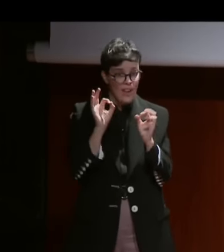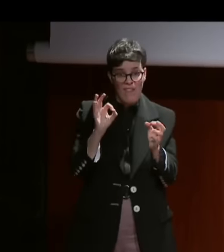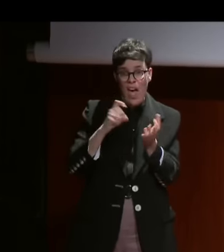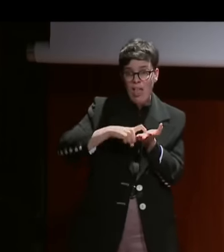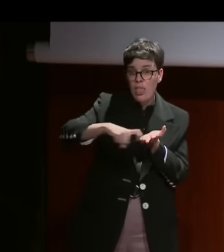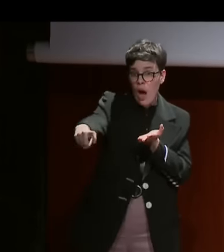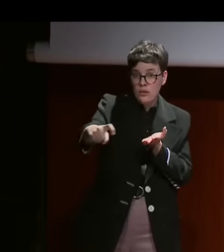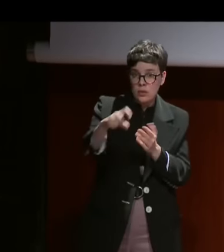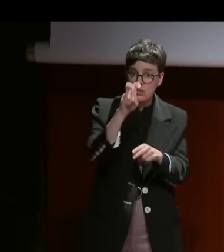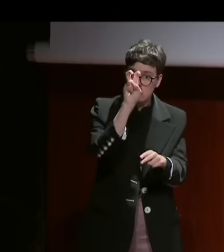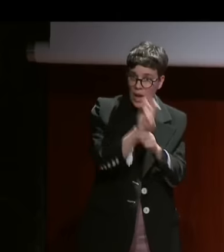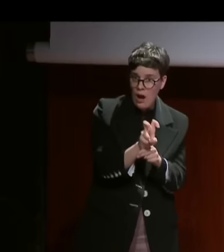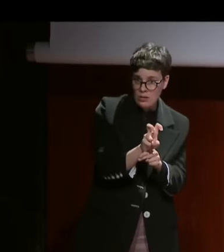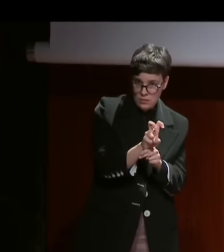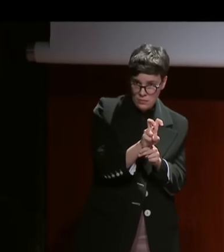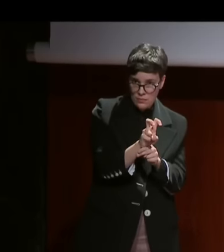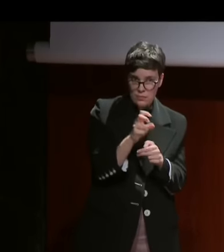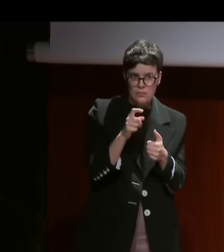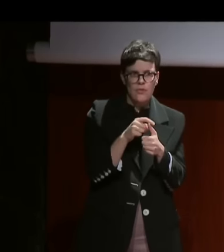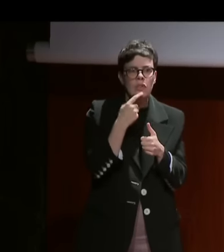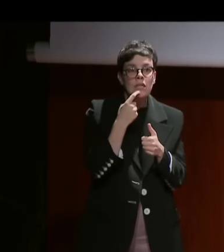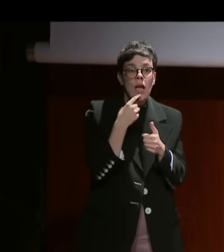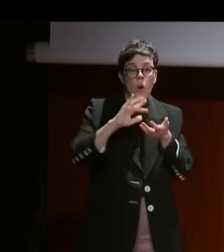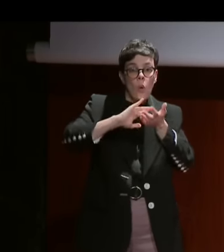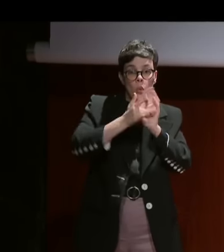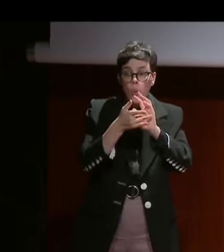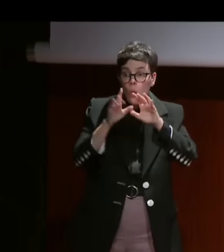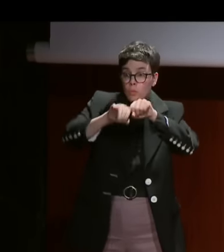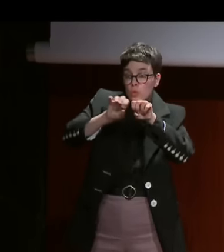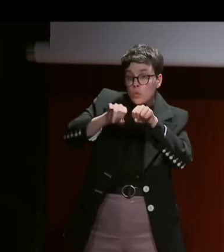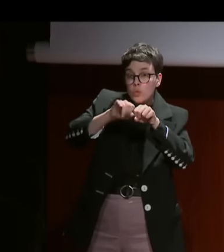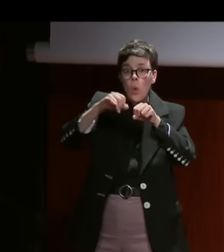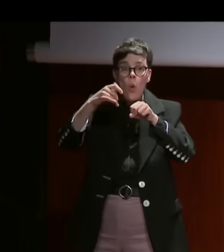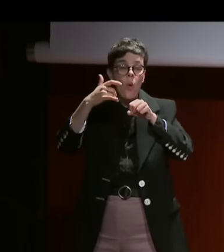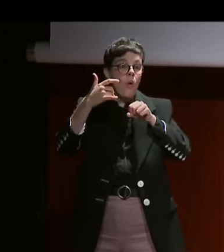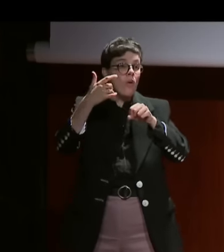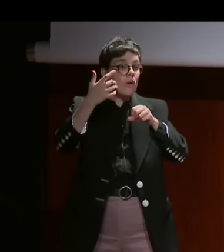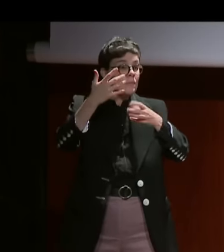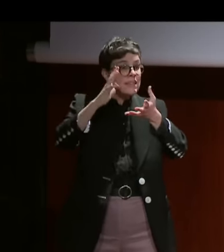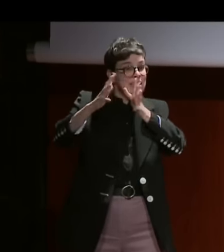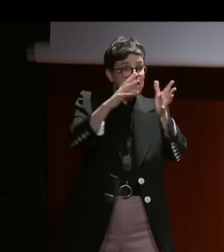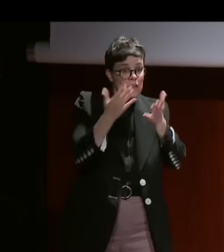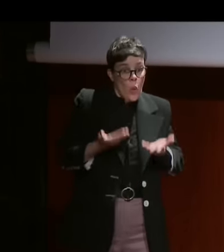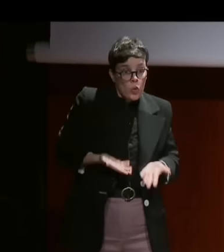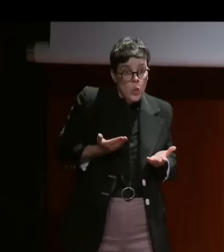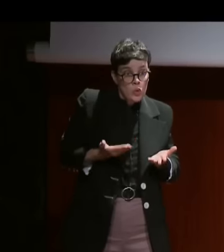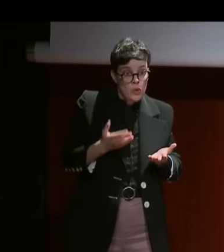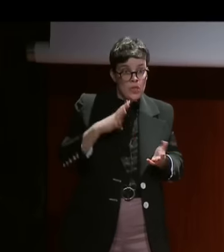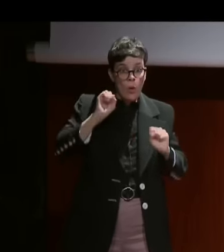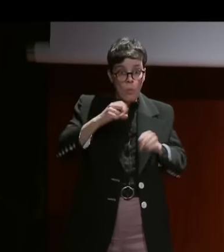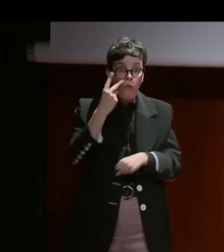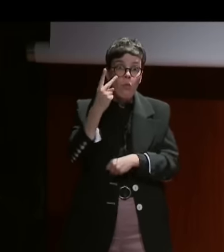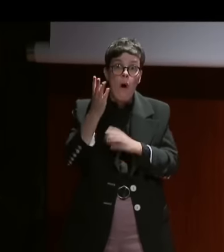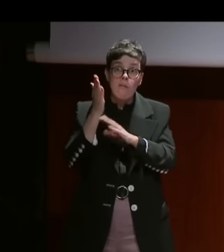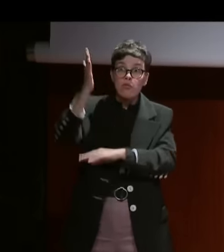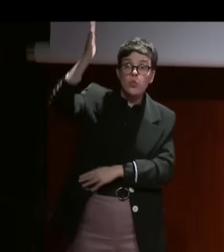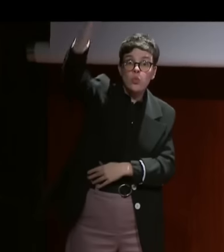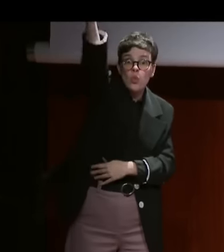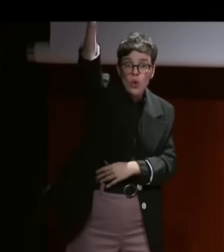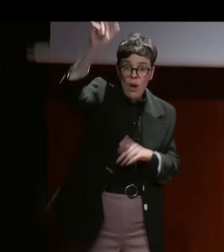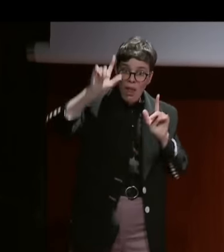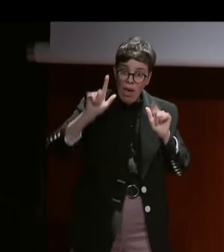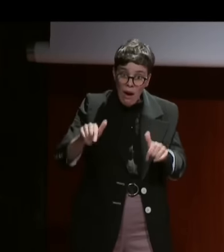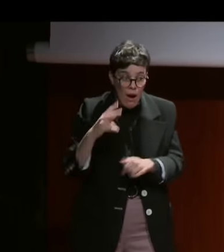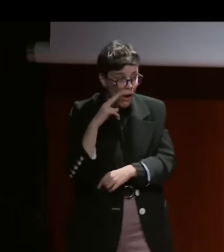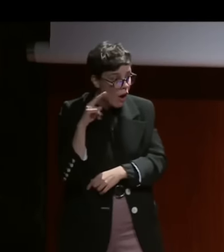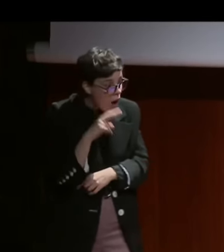signes. D'abord, garder la trace, la préservation de la trace. Toutes les productions en langue des